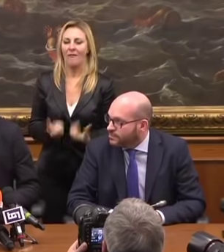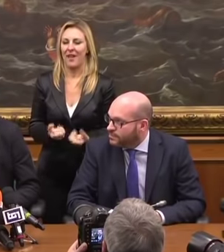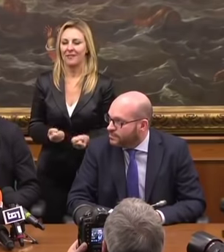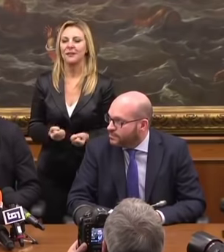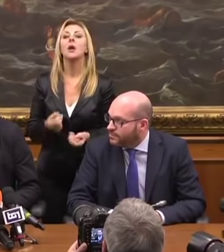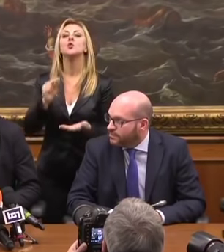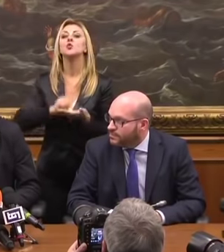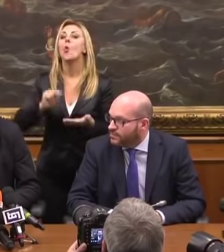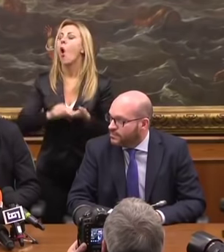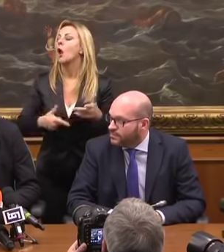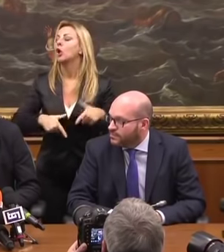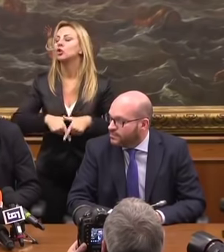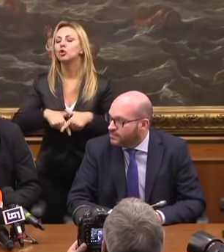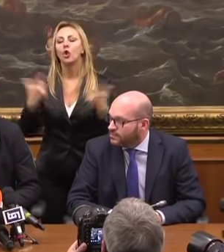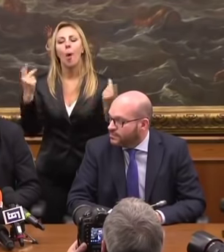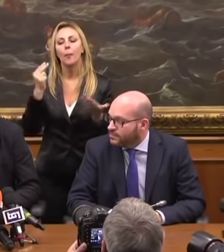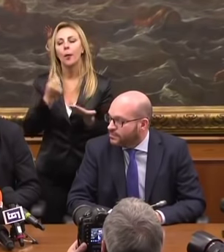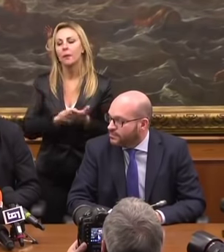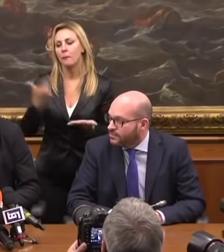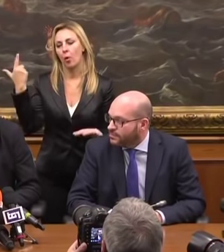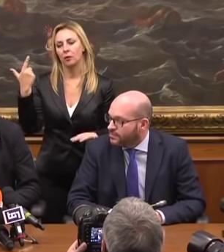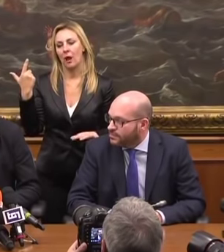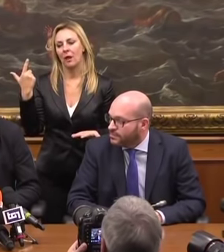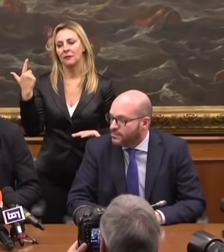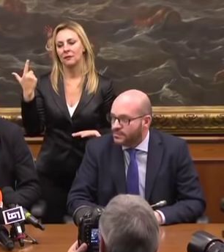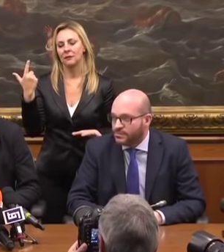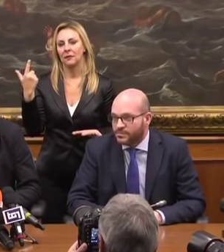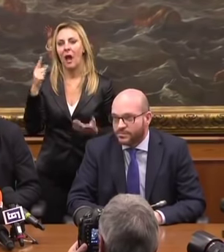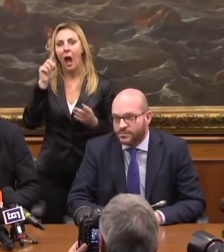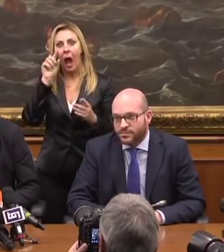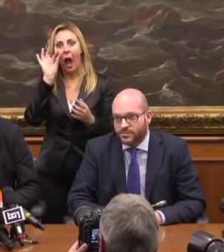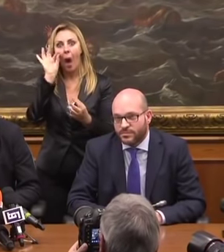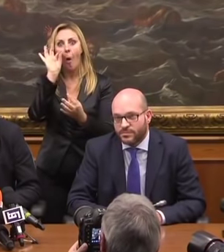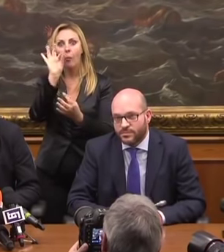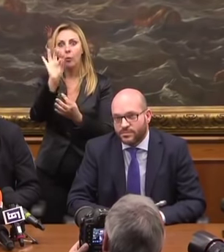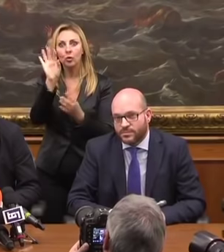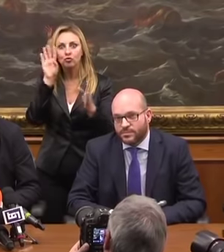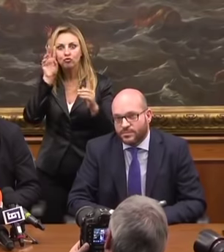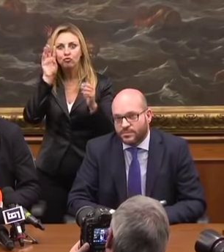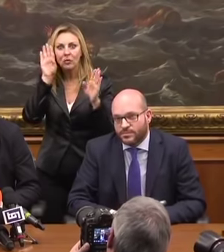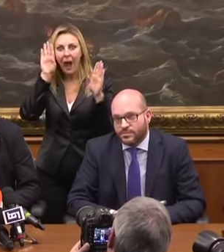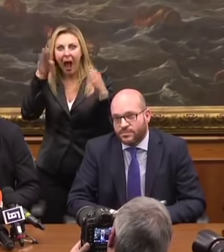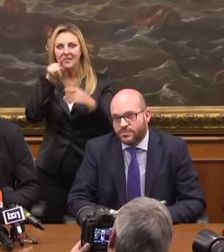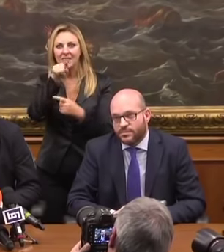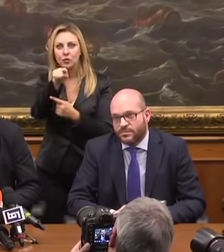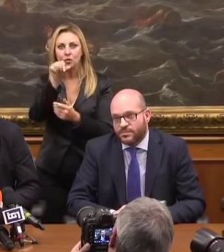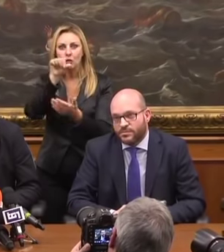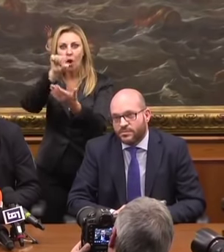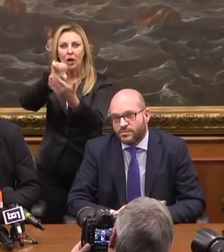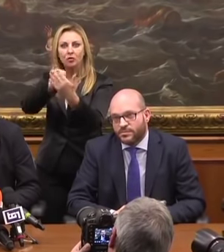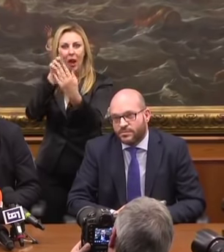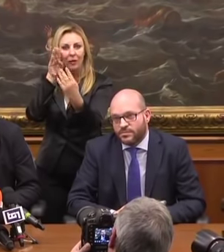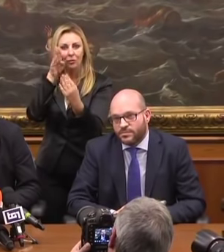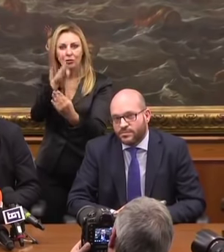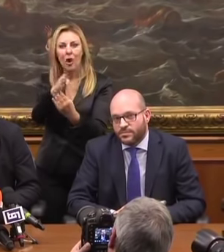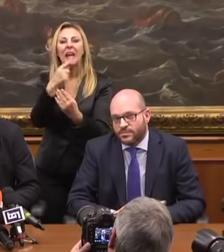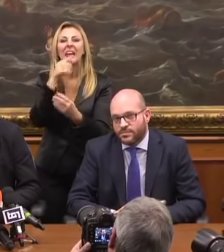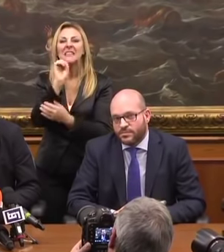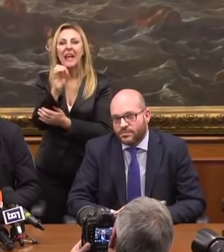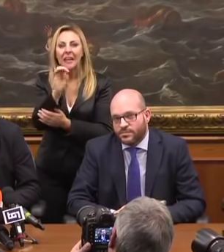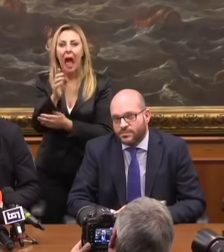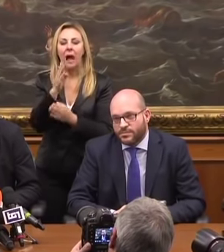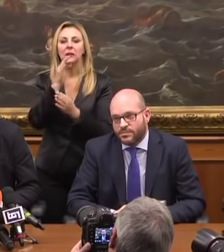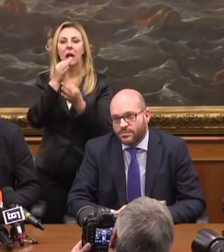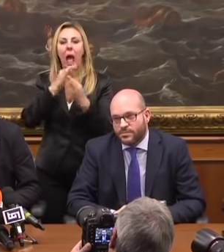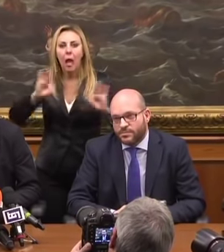la scuola è troppo importante. Rimettere al centro i docenti, gli insegnanti, gli educatori,